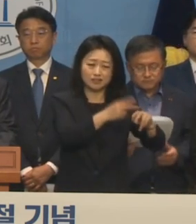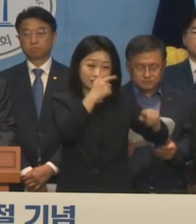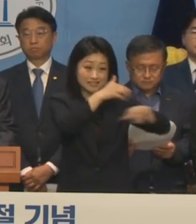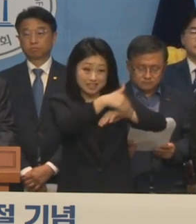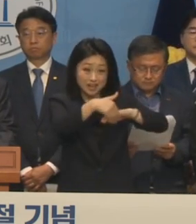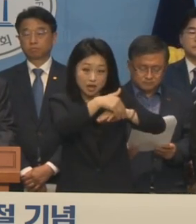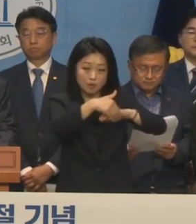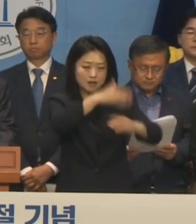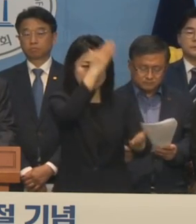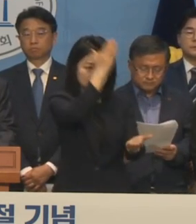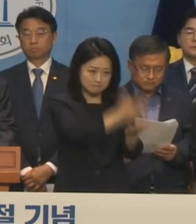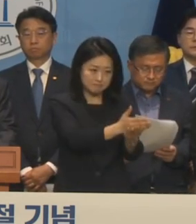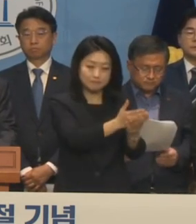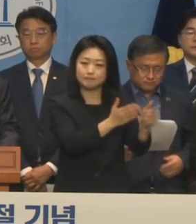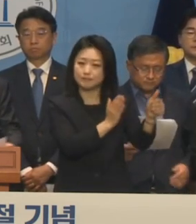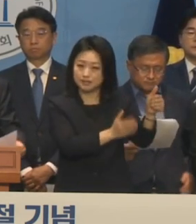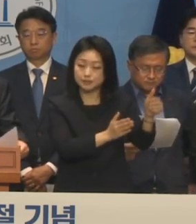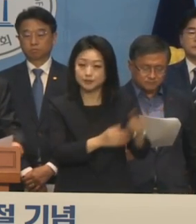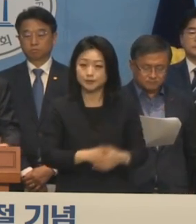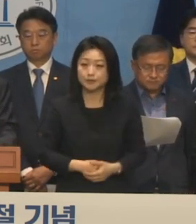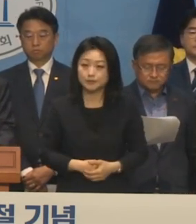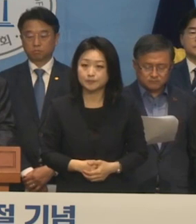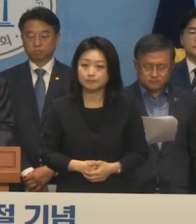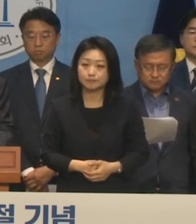정책 추진을 멈추기 바랍니다.